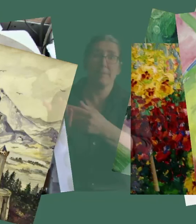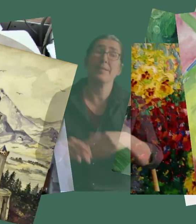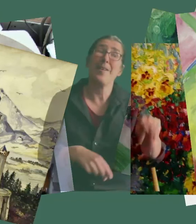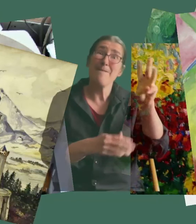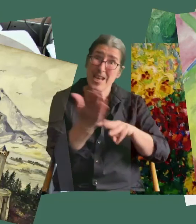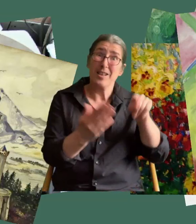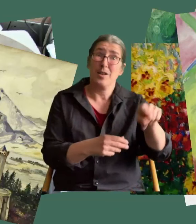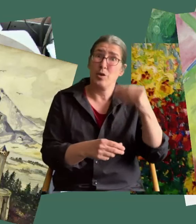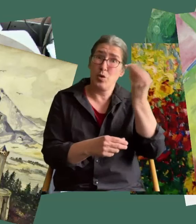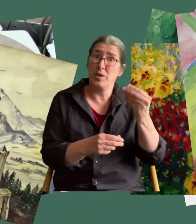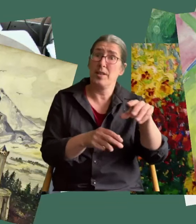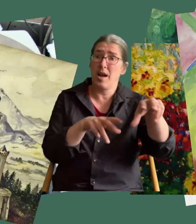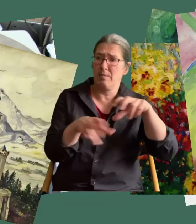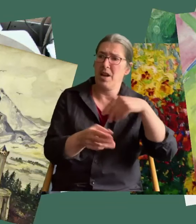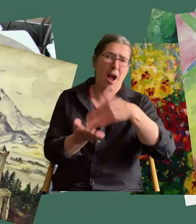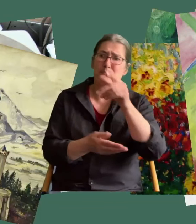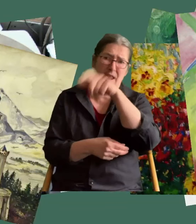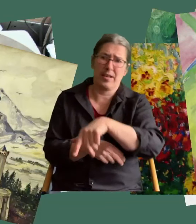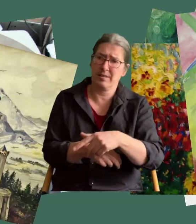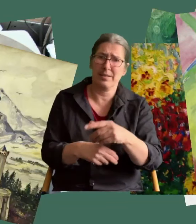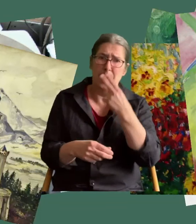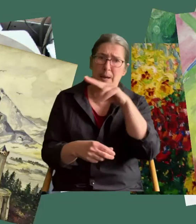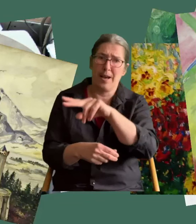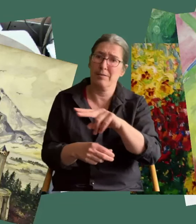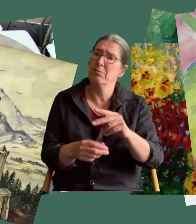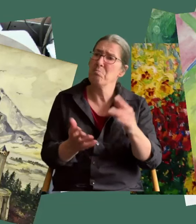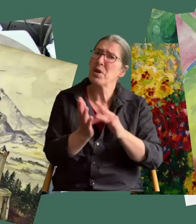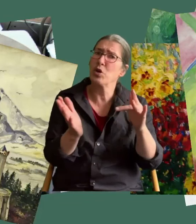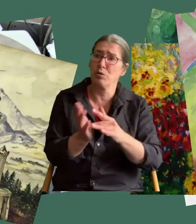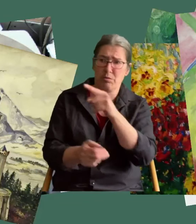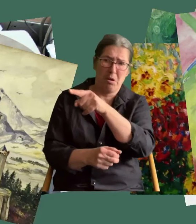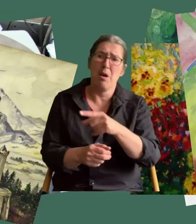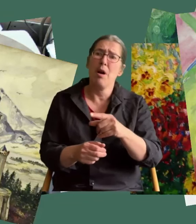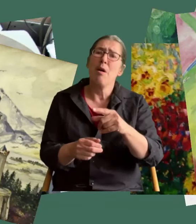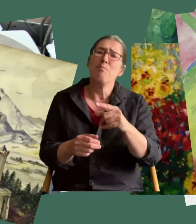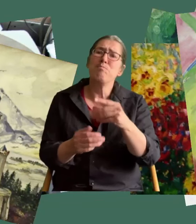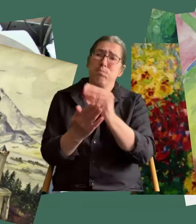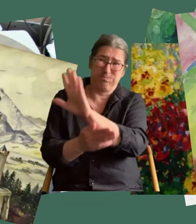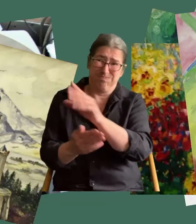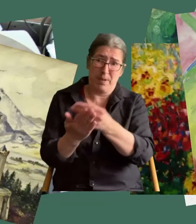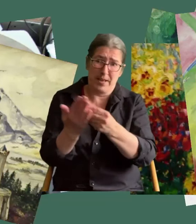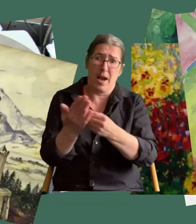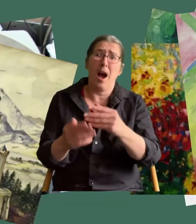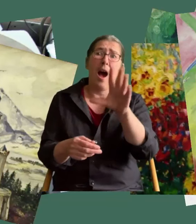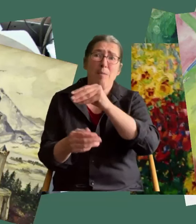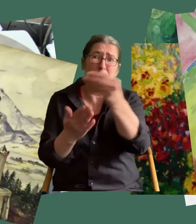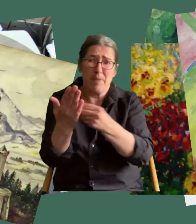Und die Kunstakademie in Wien lehnt Hitler ab mit folgenden Begründungen. Seine Bilder sind abgemalt,